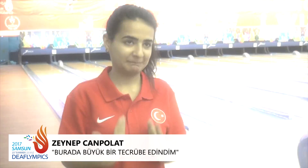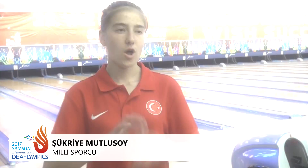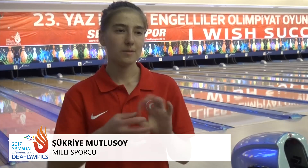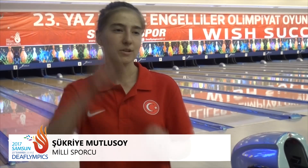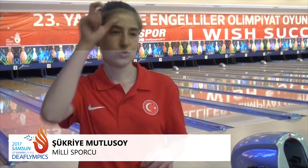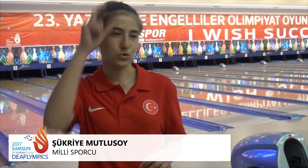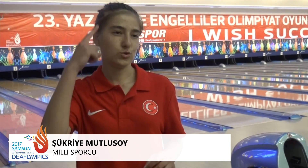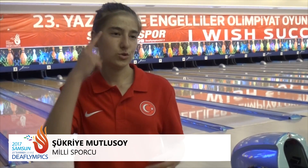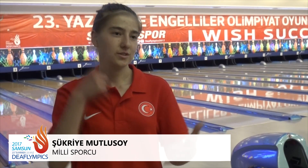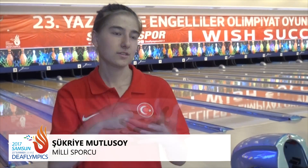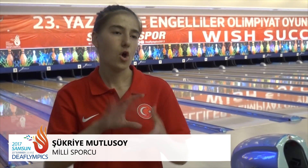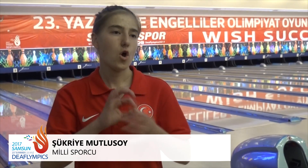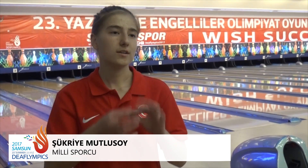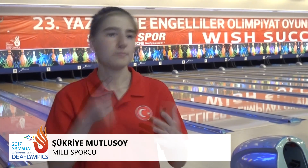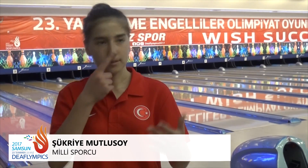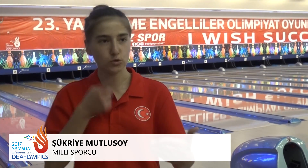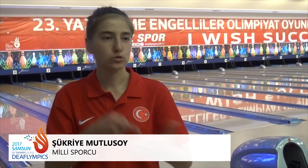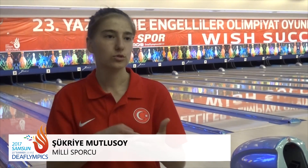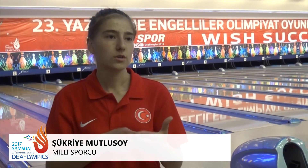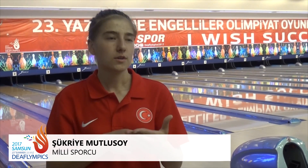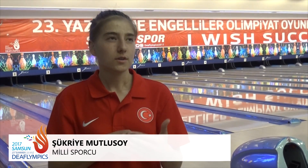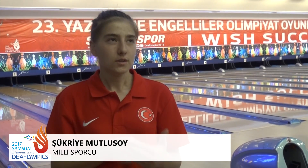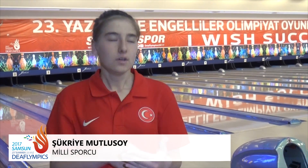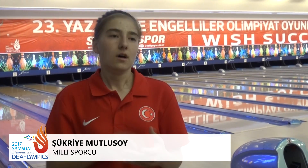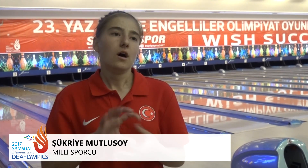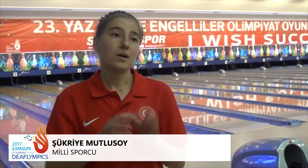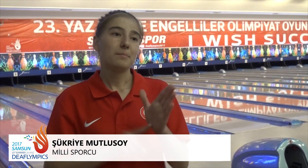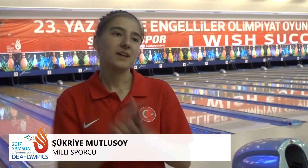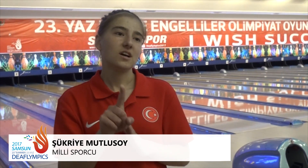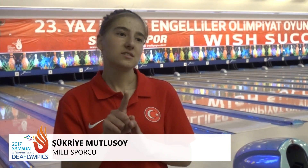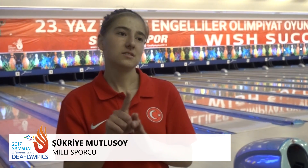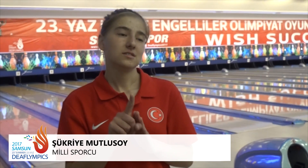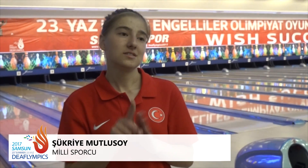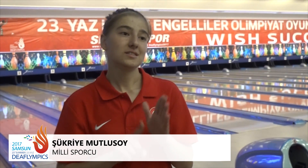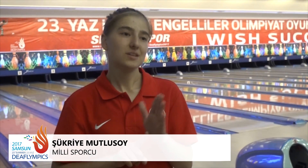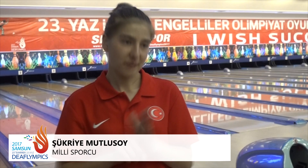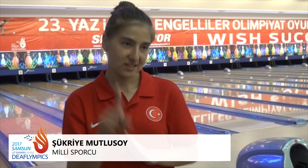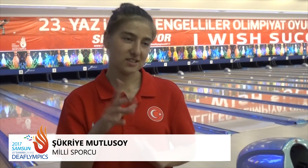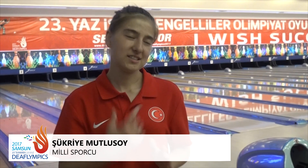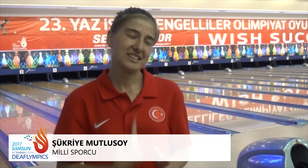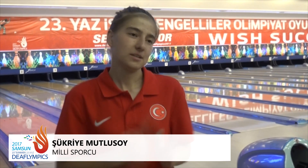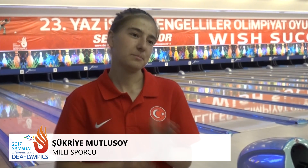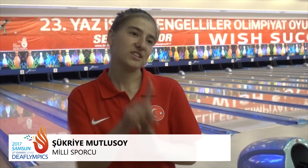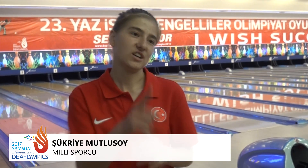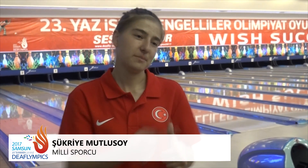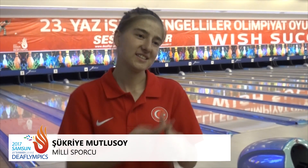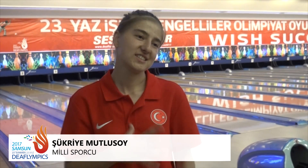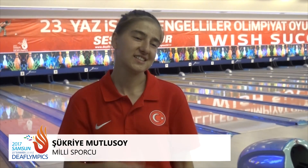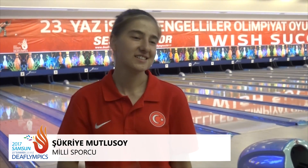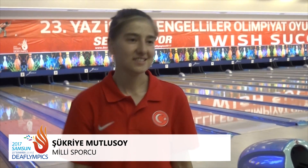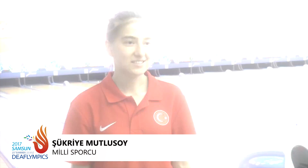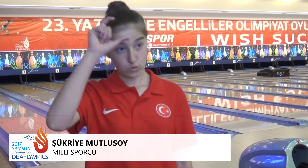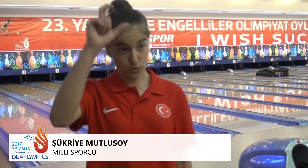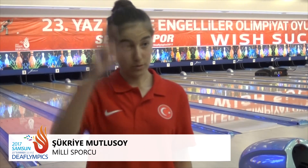düşünmüyorum. Ev sahibi olduğumuz bu organizasyonda başarılı olmayı arzuluyorum.